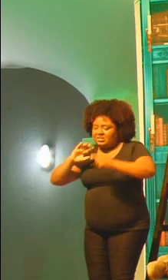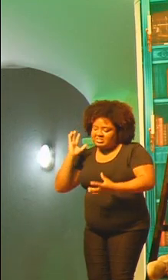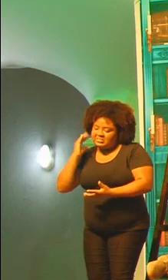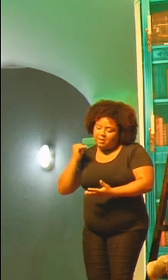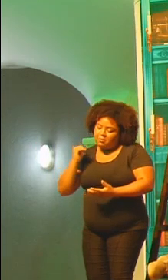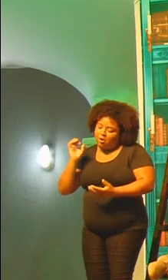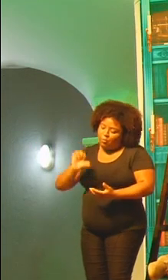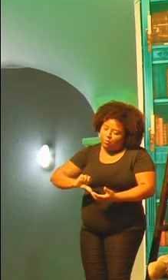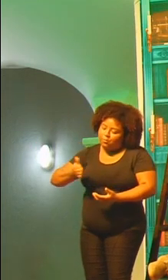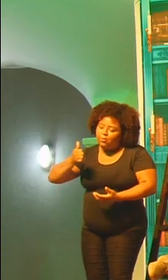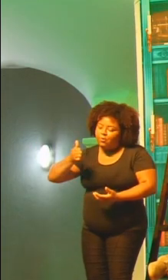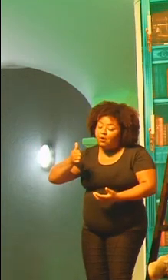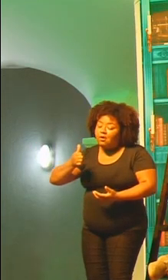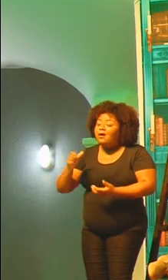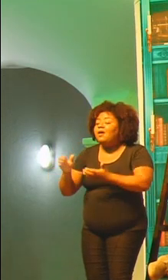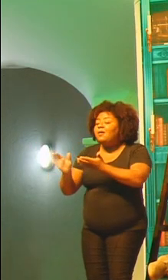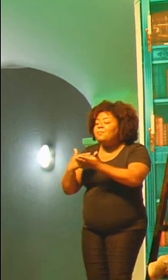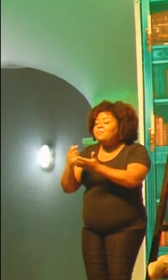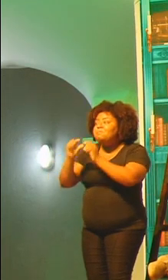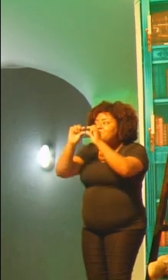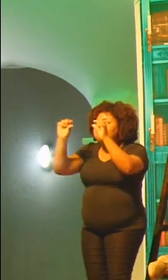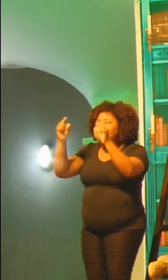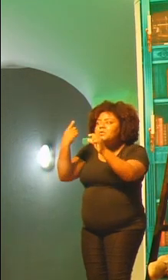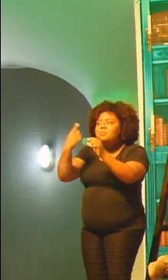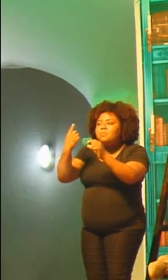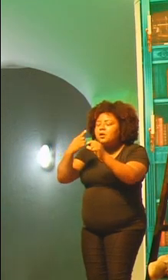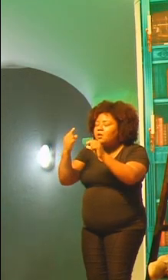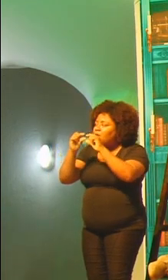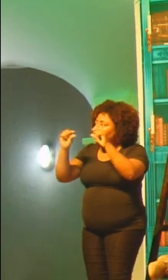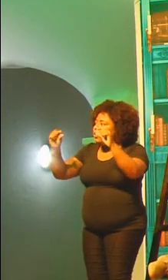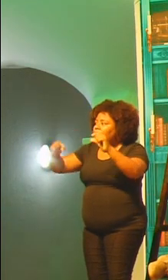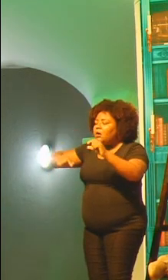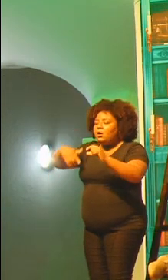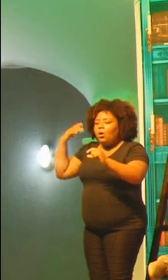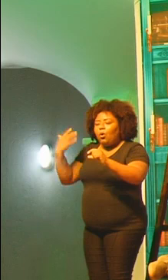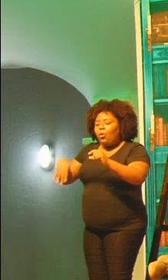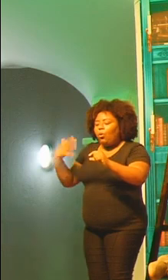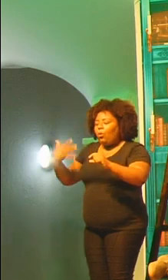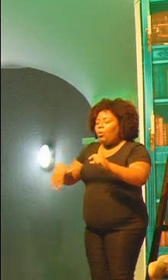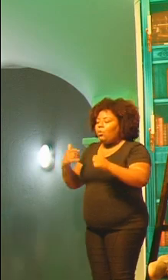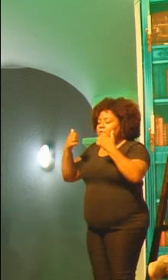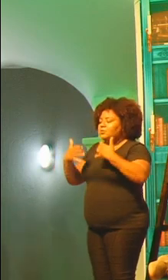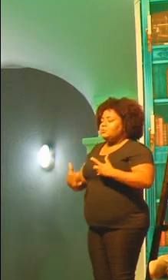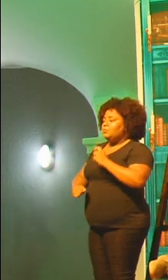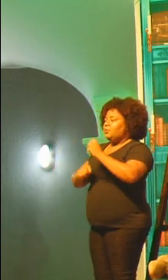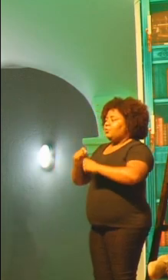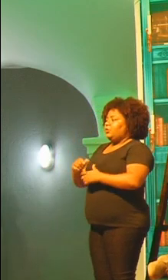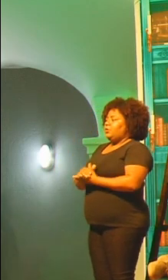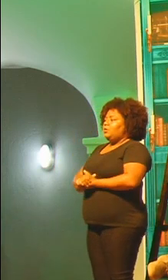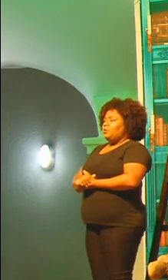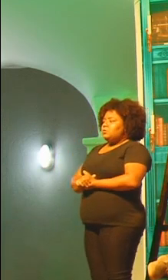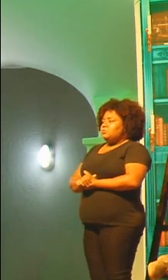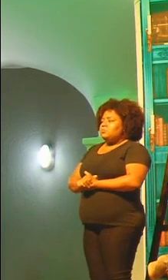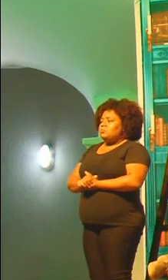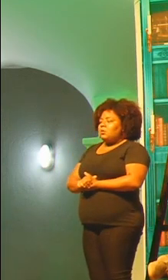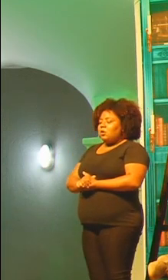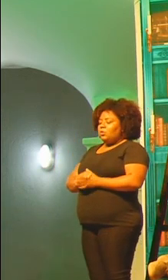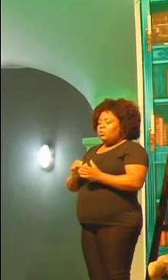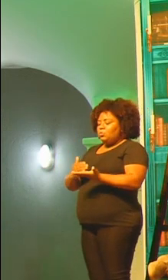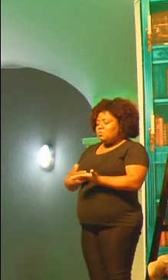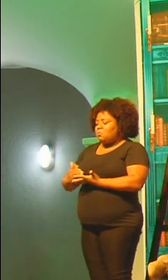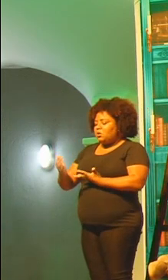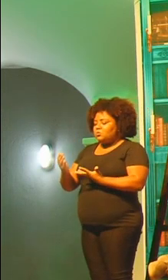de Maluf é arrebatadora, porque ele diz assim: o medo estava no princípio de